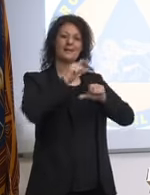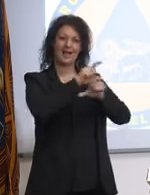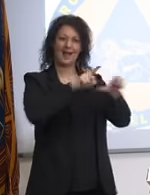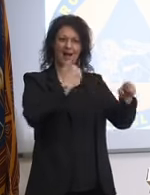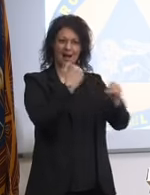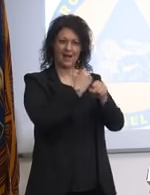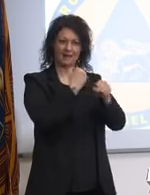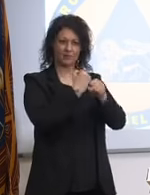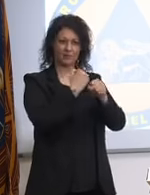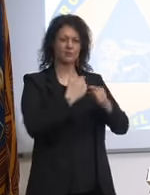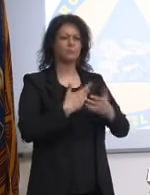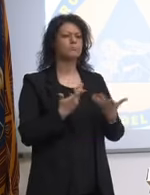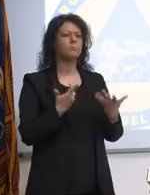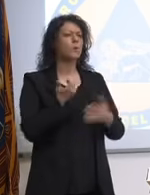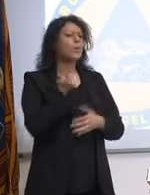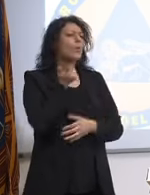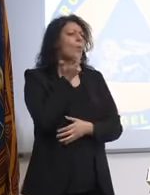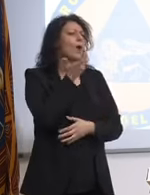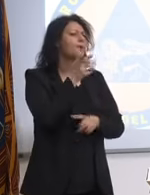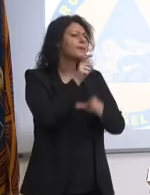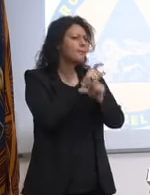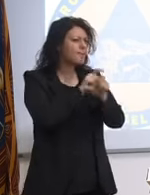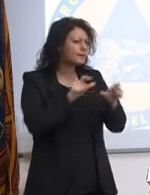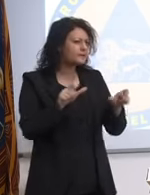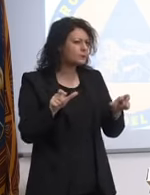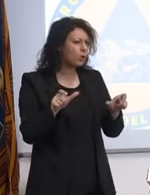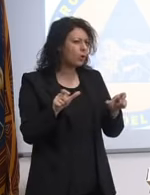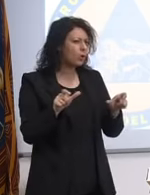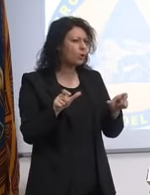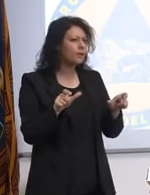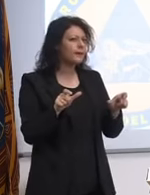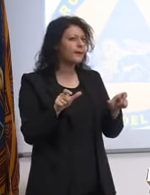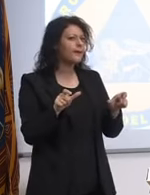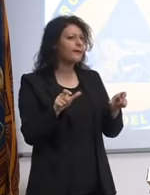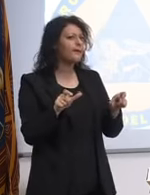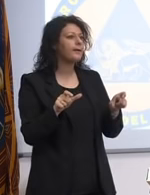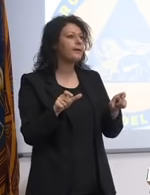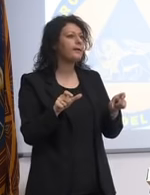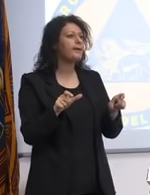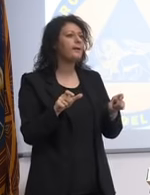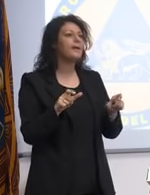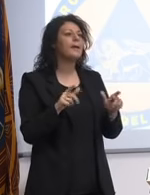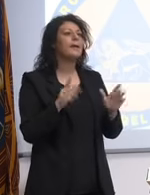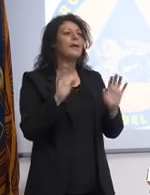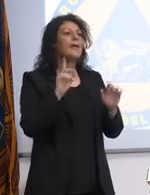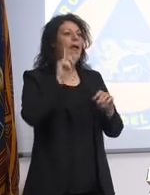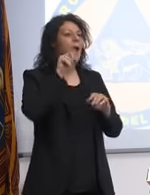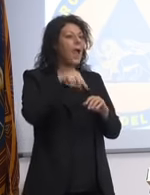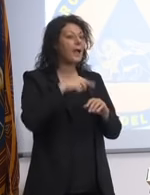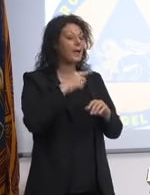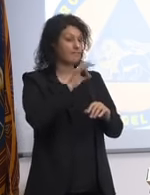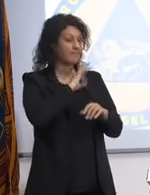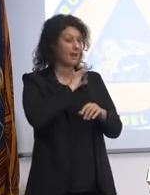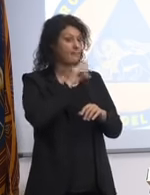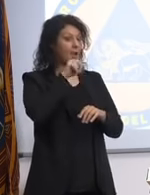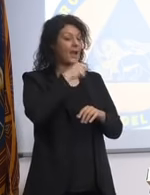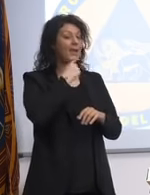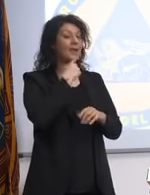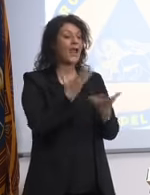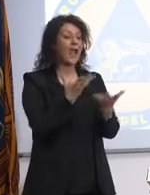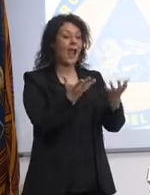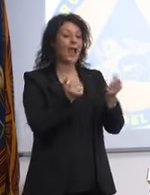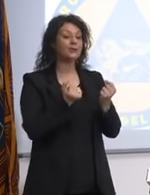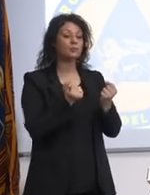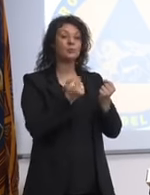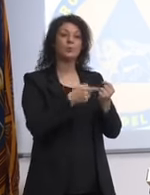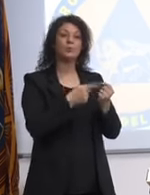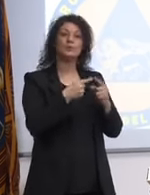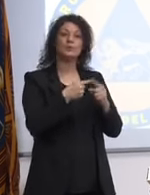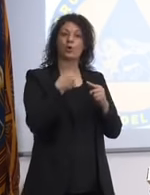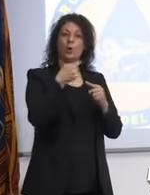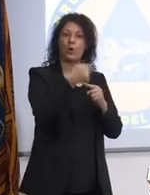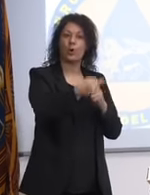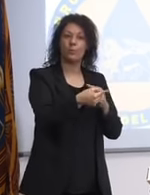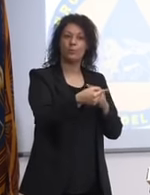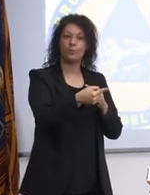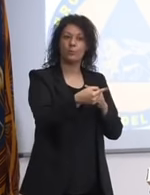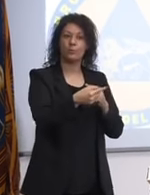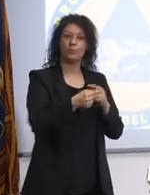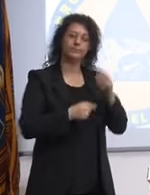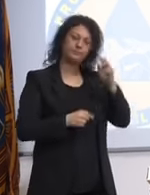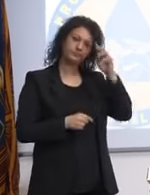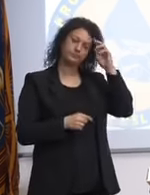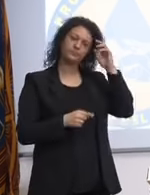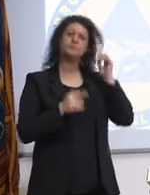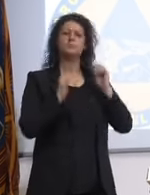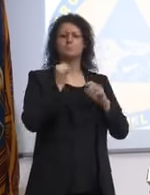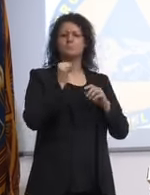quante persone riguarda e se riguarda anche quelli che sono stati assunti dopo? Sì, riguarda sì, tutti gli operatori